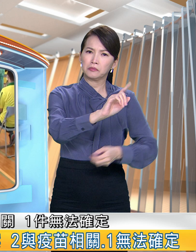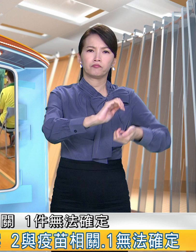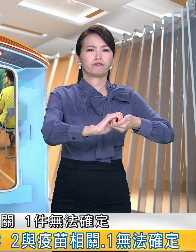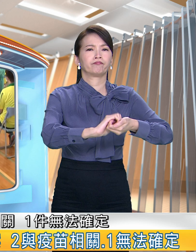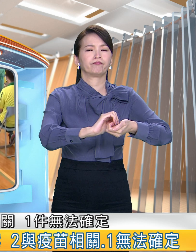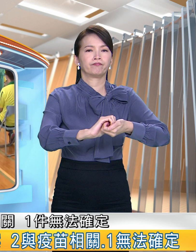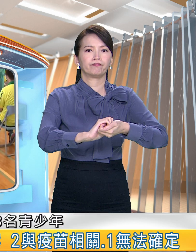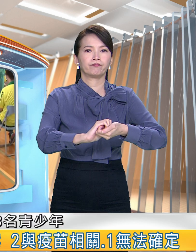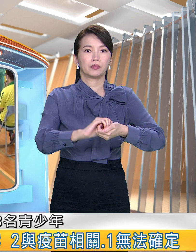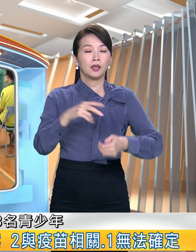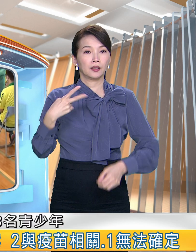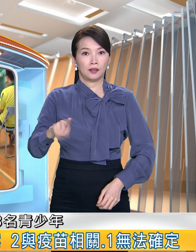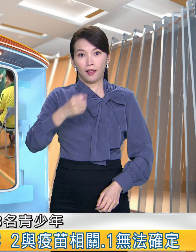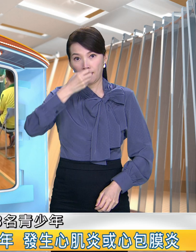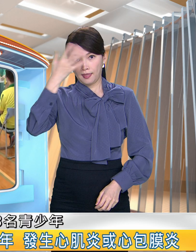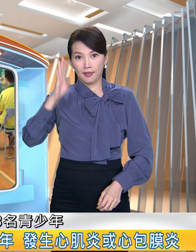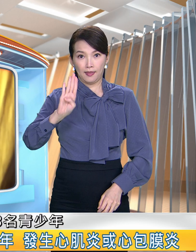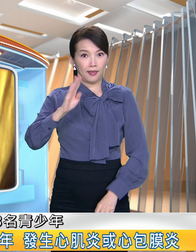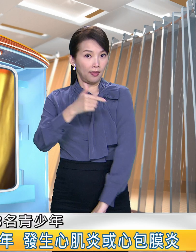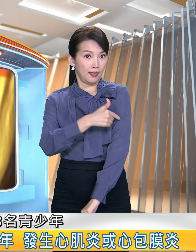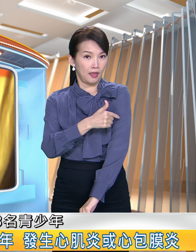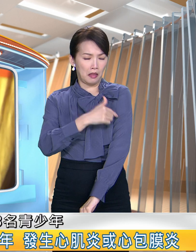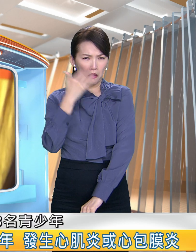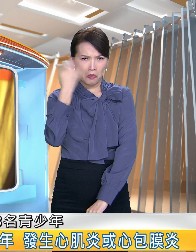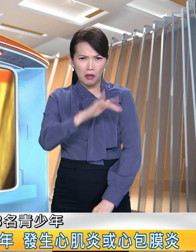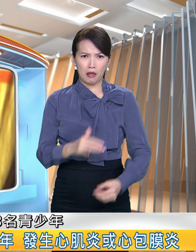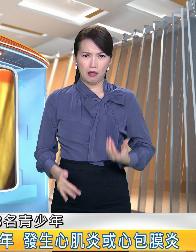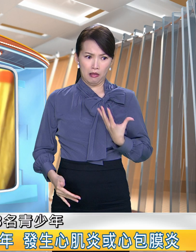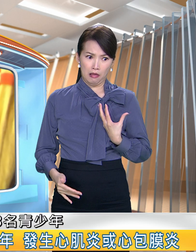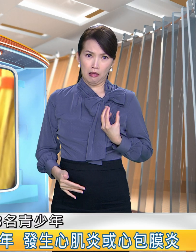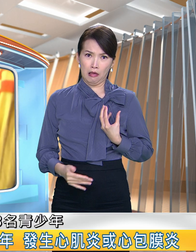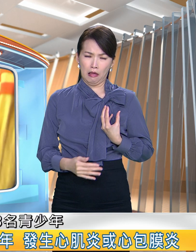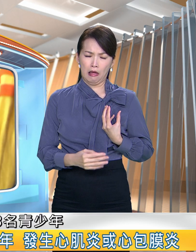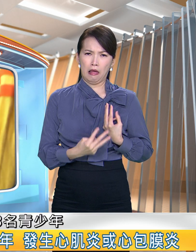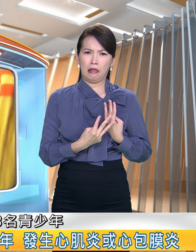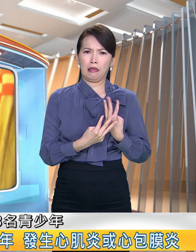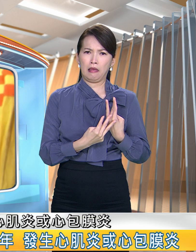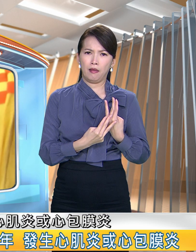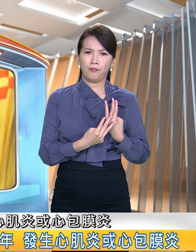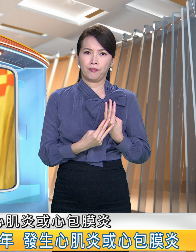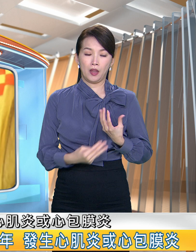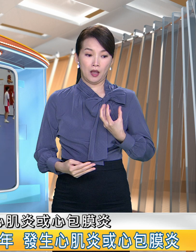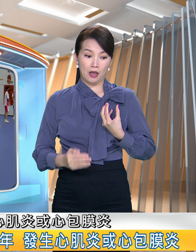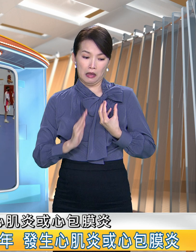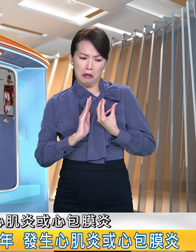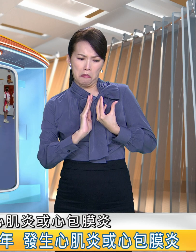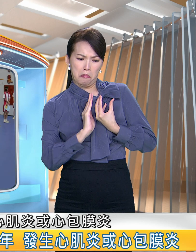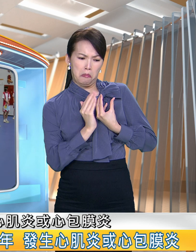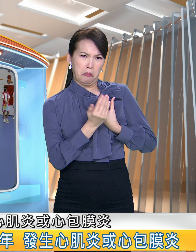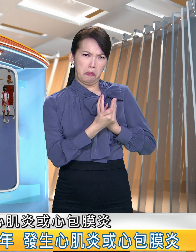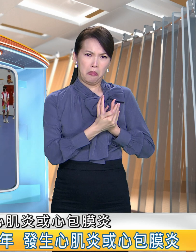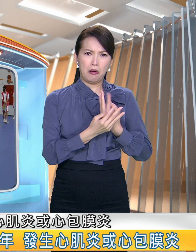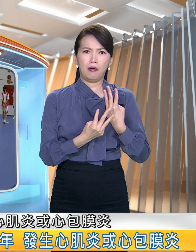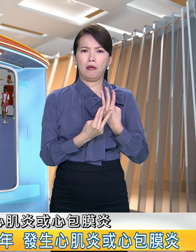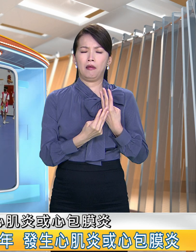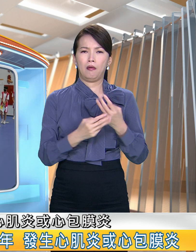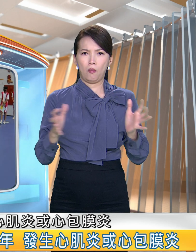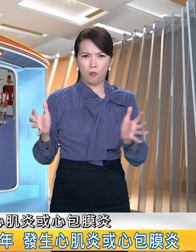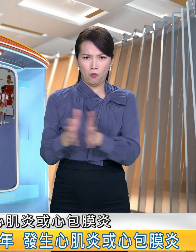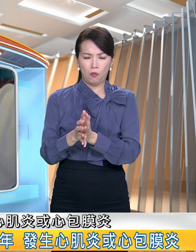确定。另外，国内共有23名青少年施打 BNT 之后发生了心肌炎或心